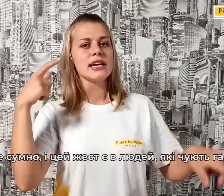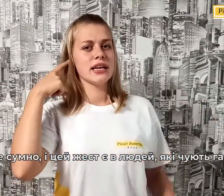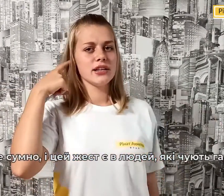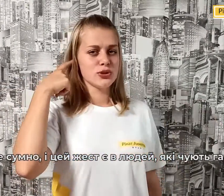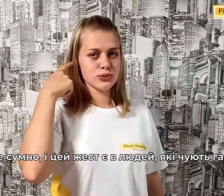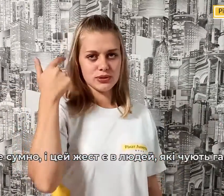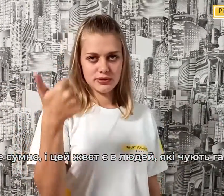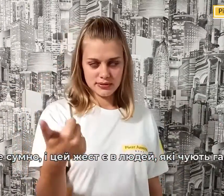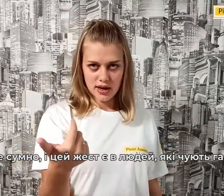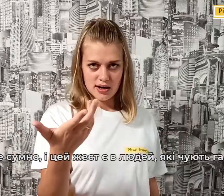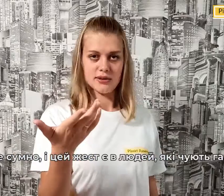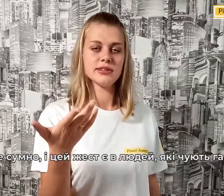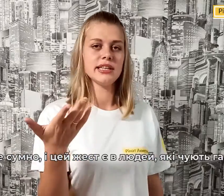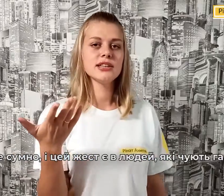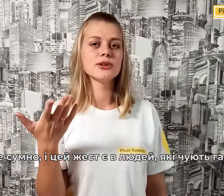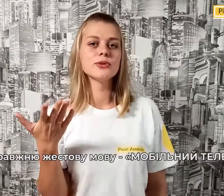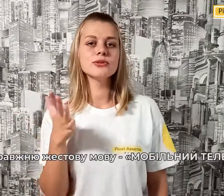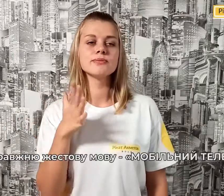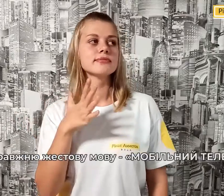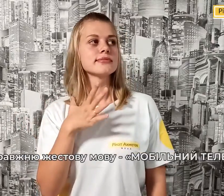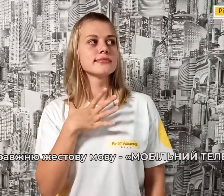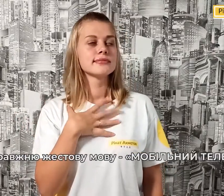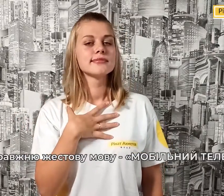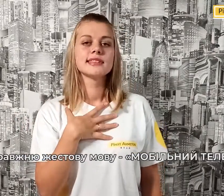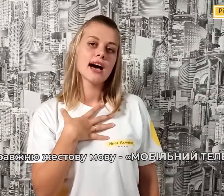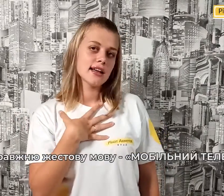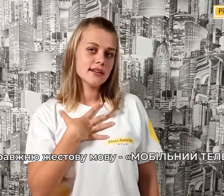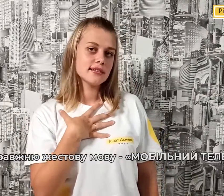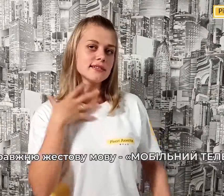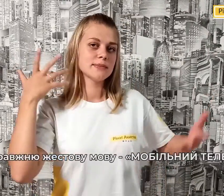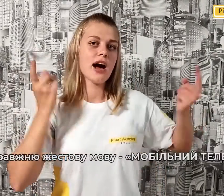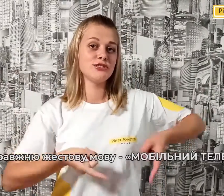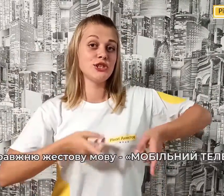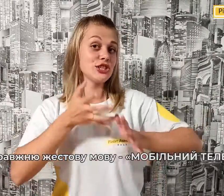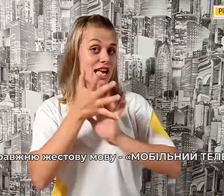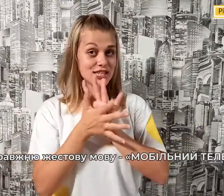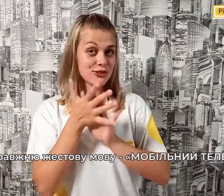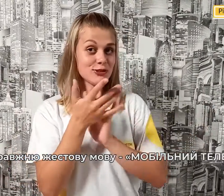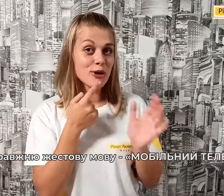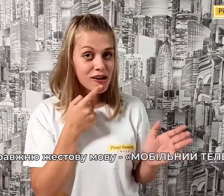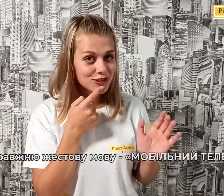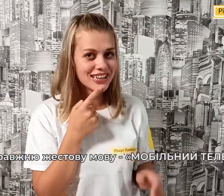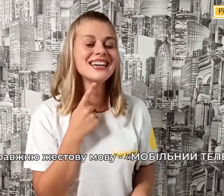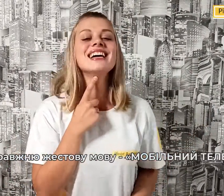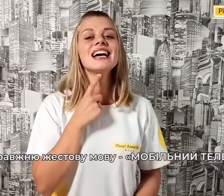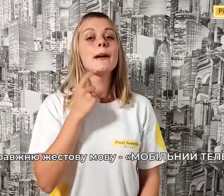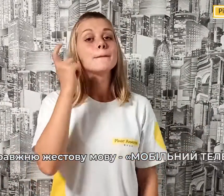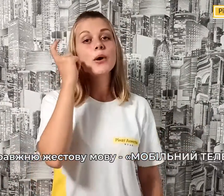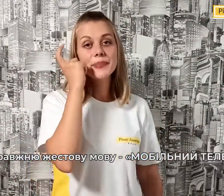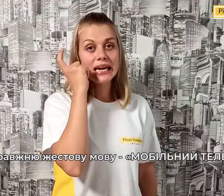які чують гарно. І тому на справжню жестову мову –